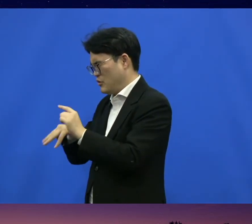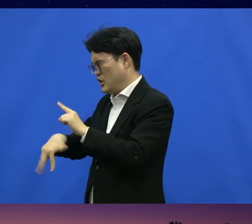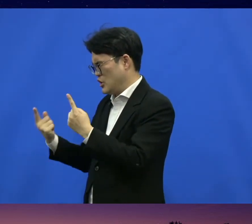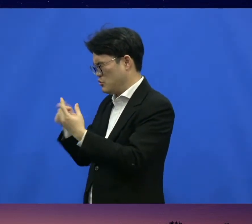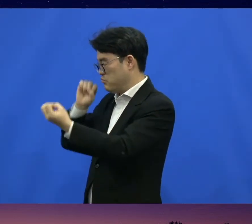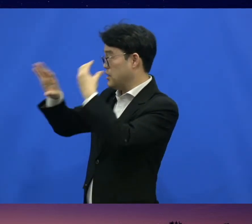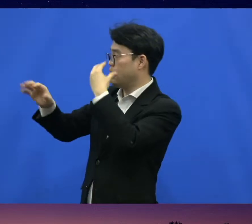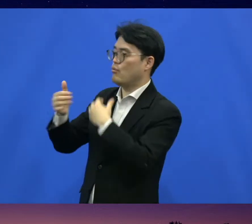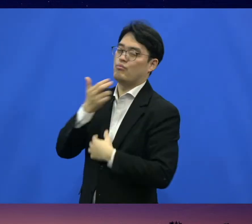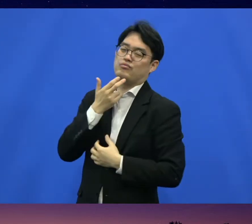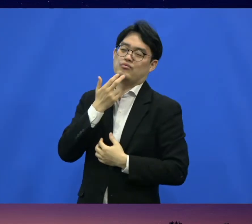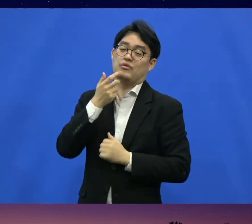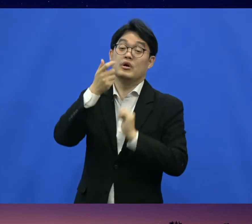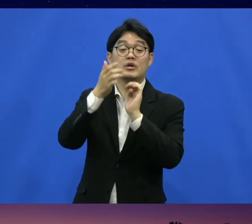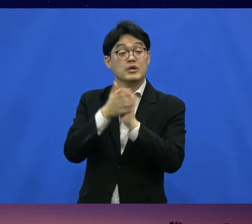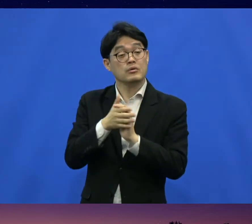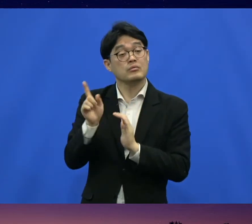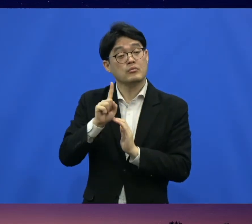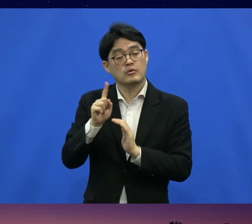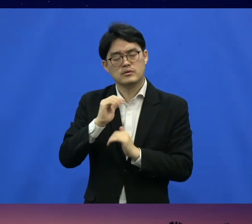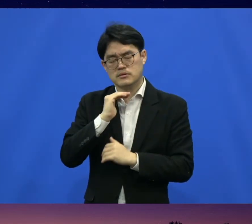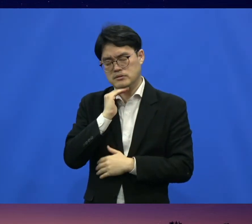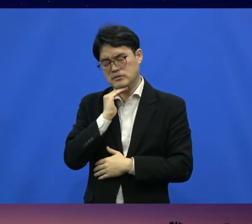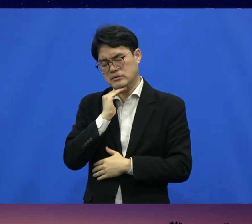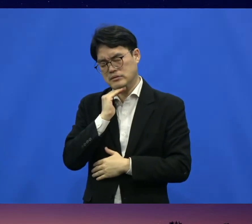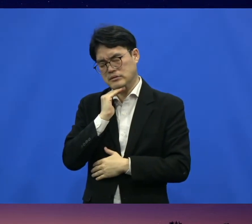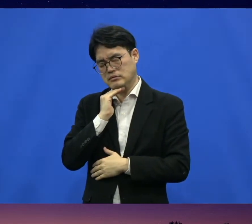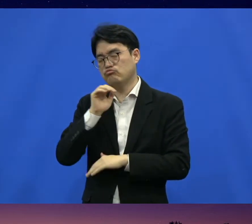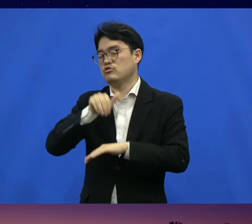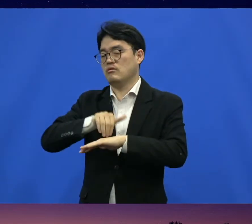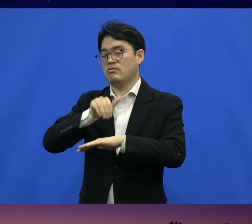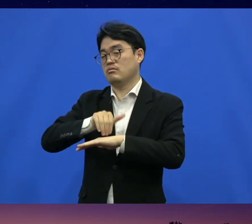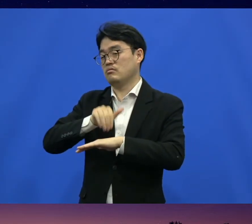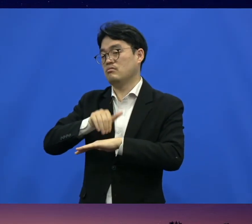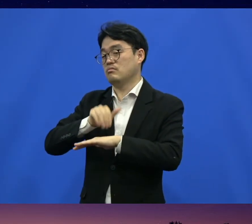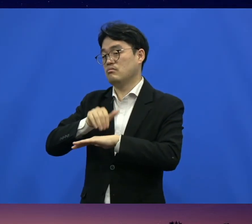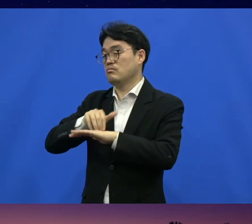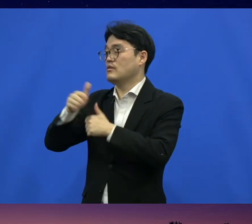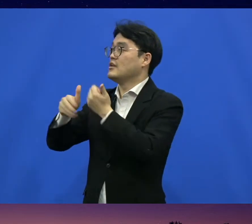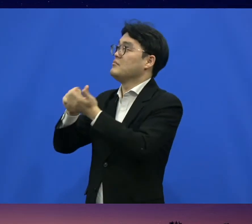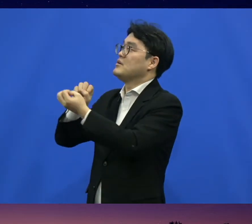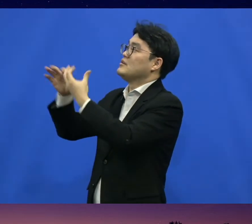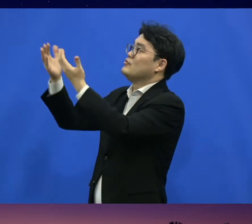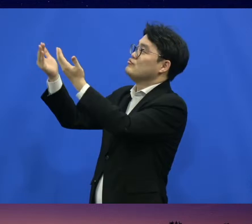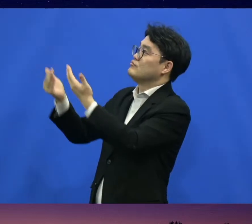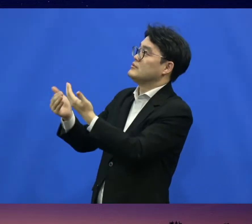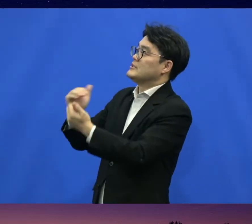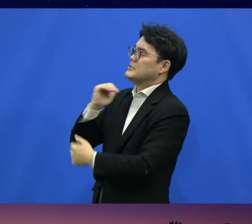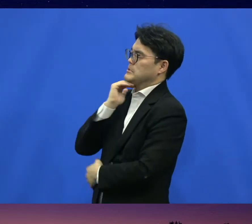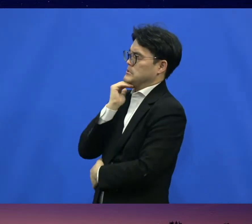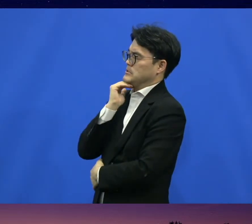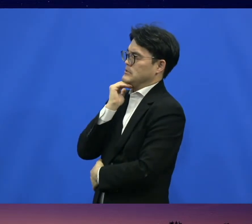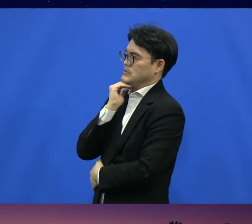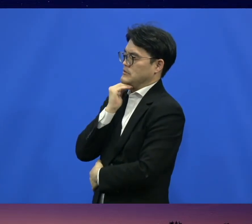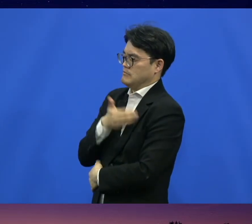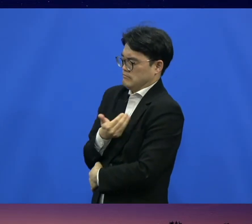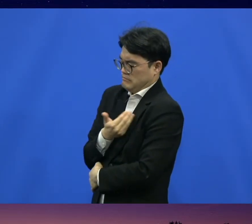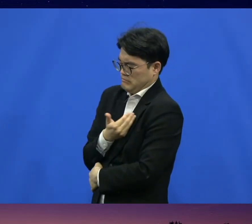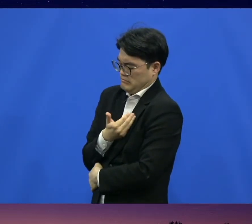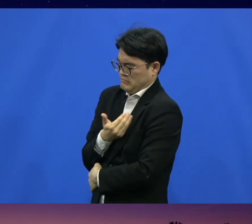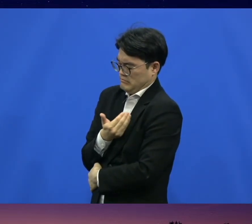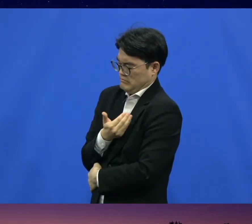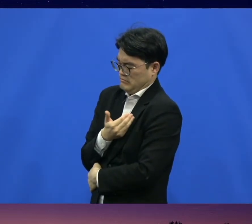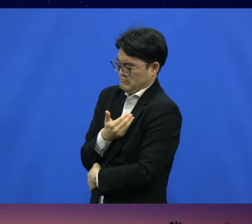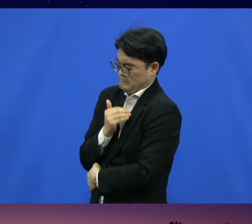기도는요 기다리는 거예요. 기다리는 훈련을 시키는 거예요. 그 기다림을 통하여 믿음을 훈련시키는 거예요. 그 기다림을 통하여 하나님과의 관계가